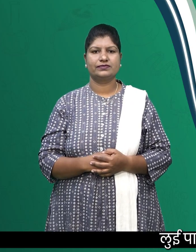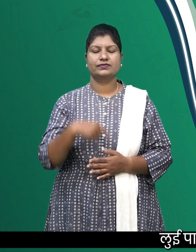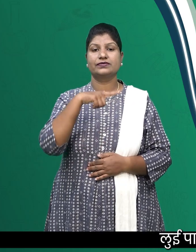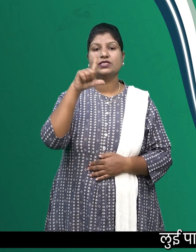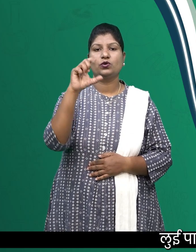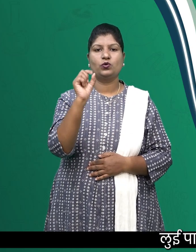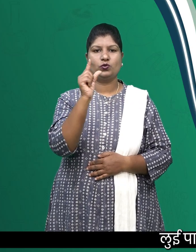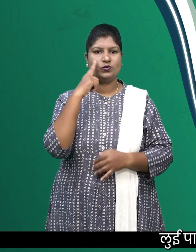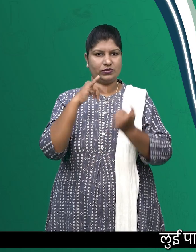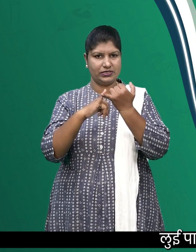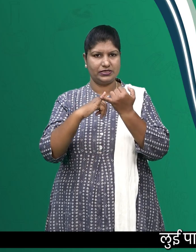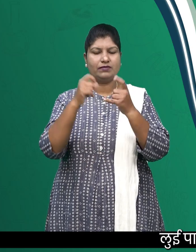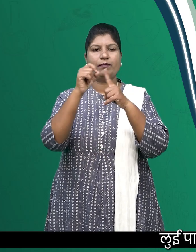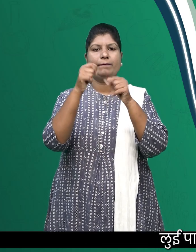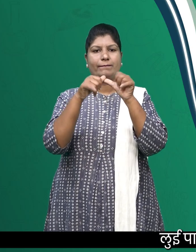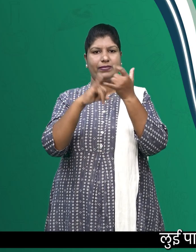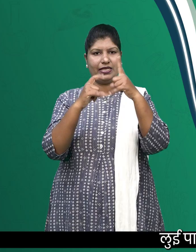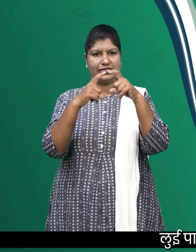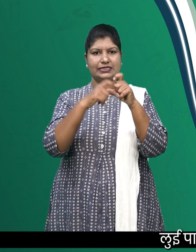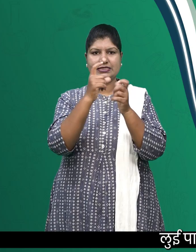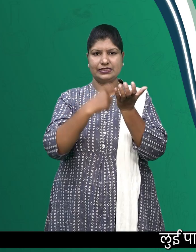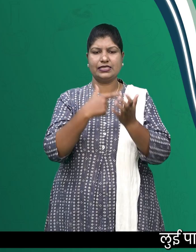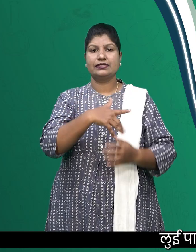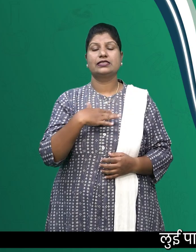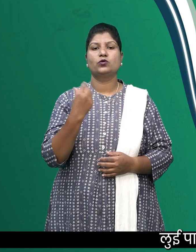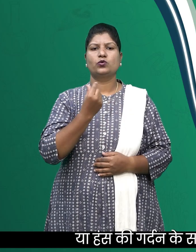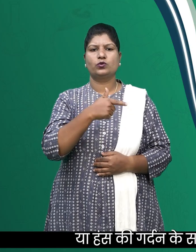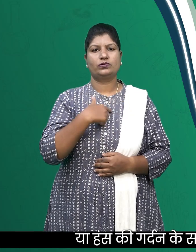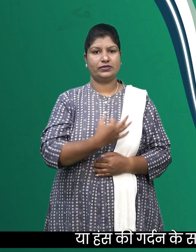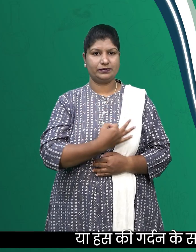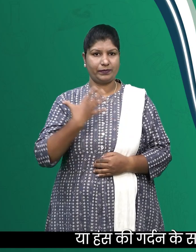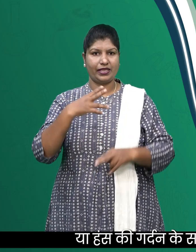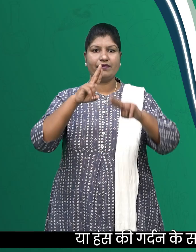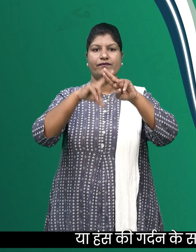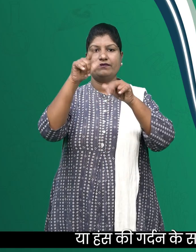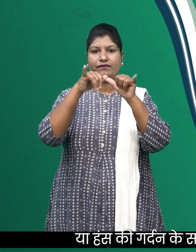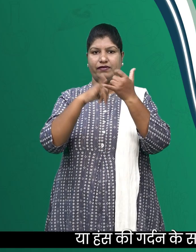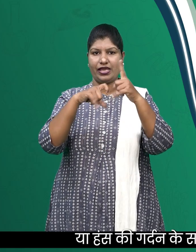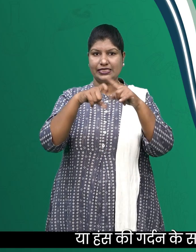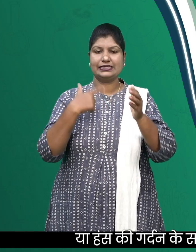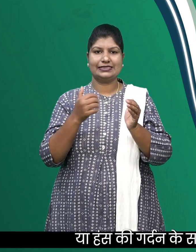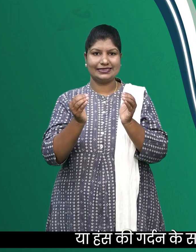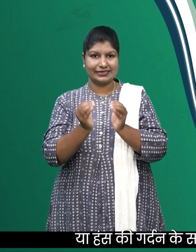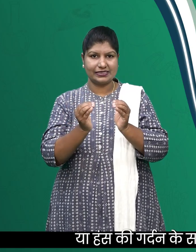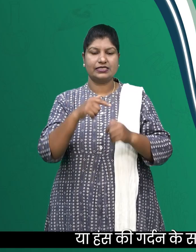लुईस पास्चर ने एस आकार की गर्दन या